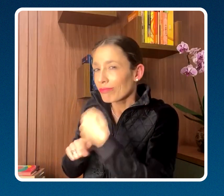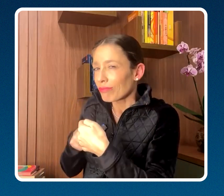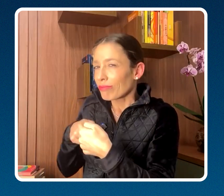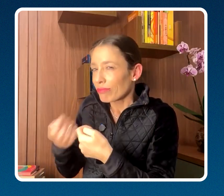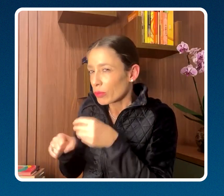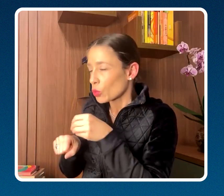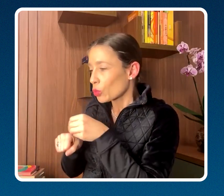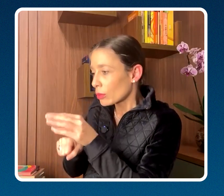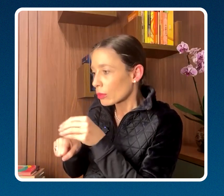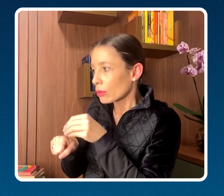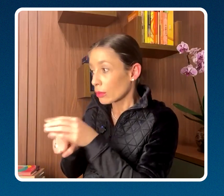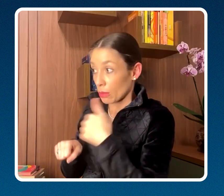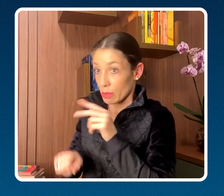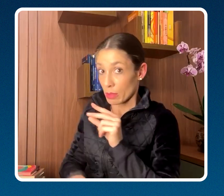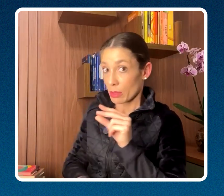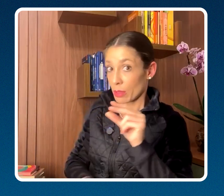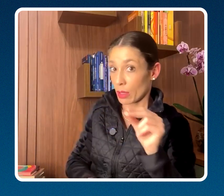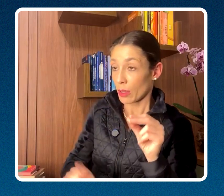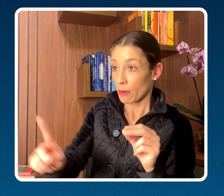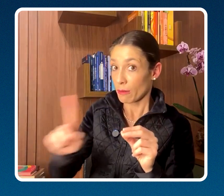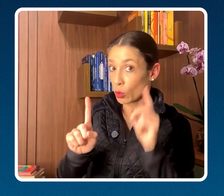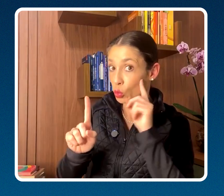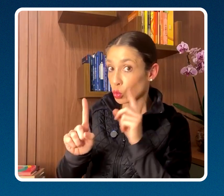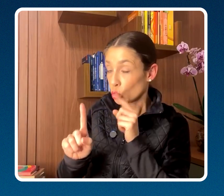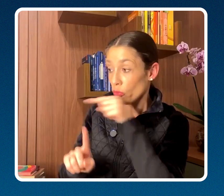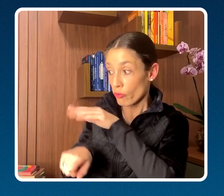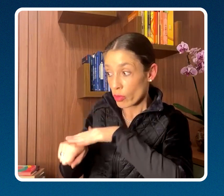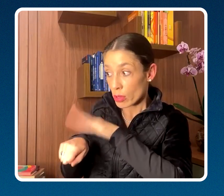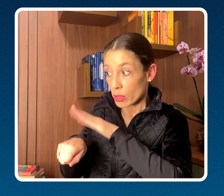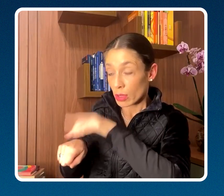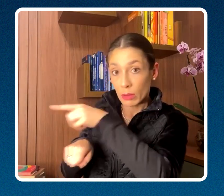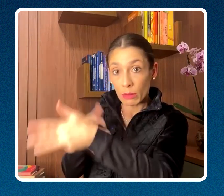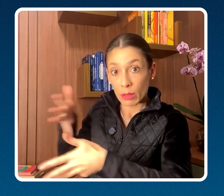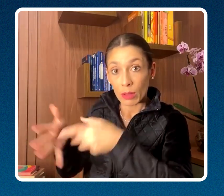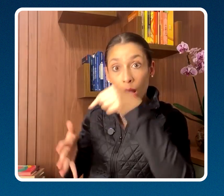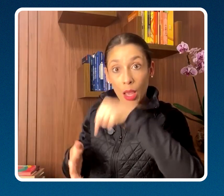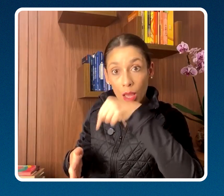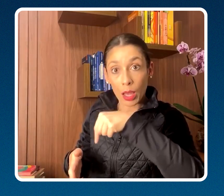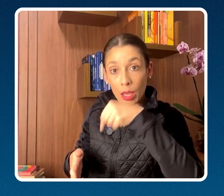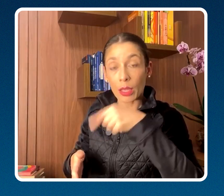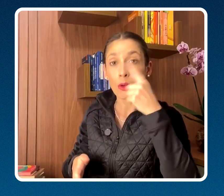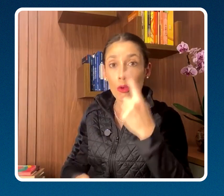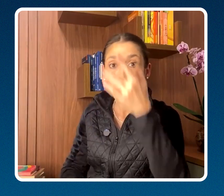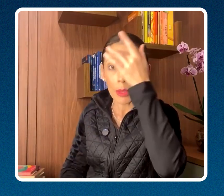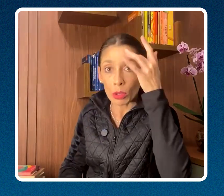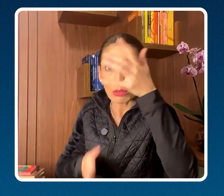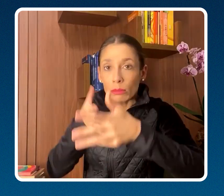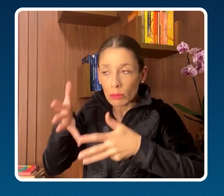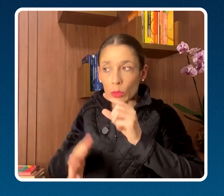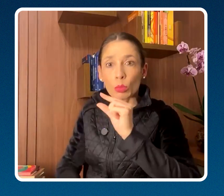olha, quando eu sair, que chegar outras pessoas surdas aqui, você faz assim, olha, aqui tem uma pessoa que fala pouco. Aí você